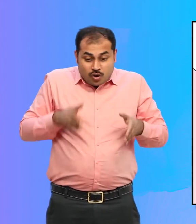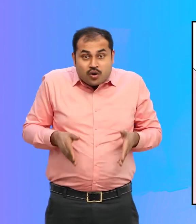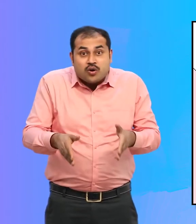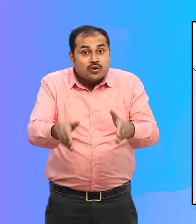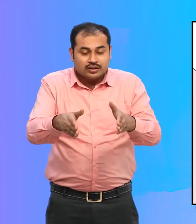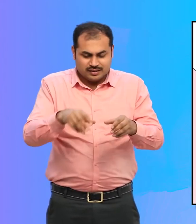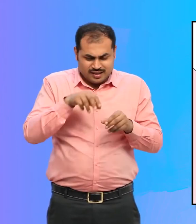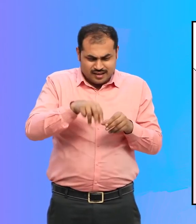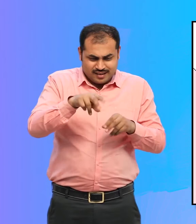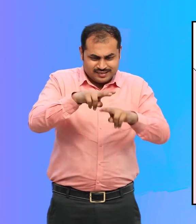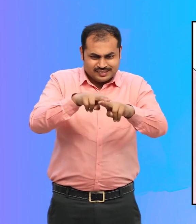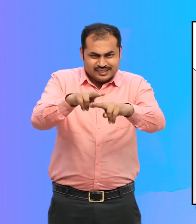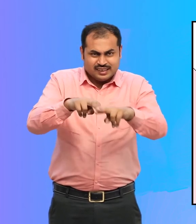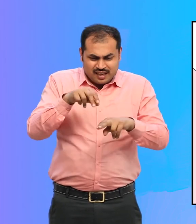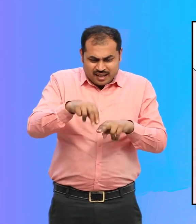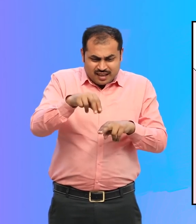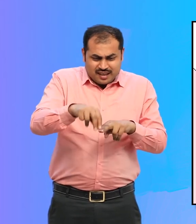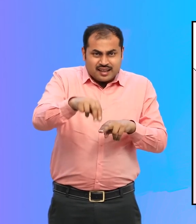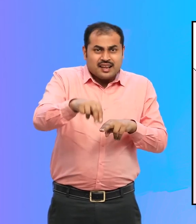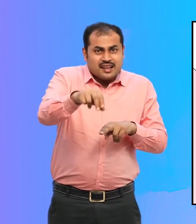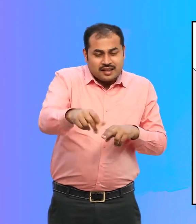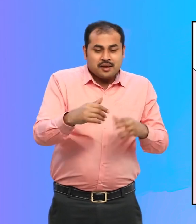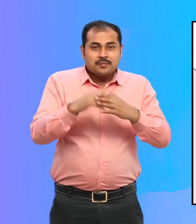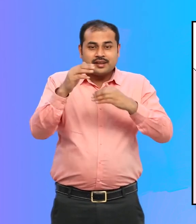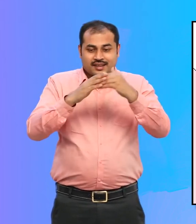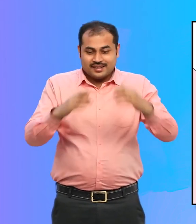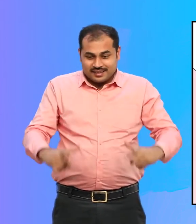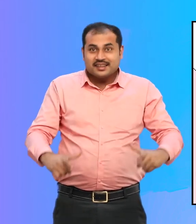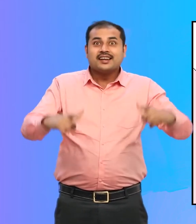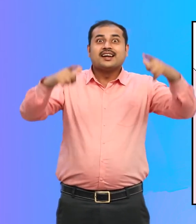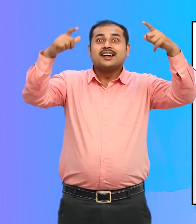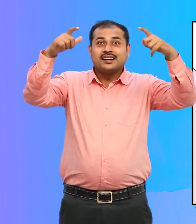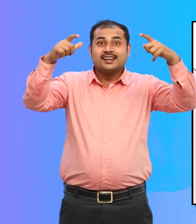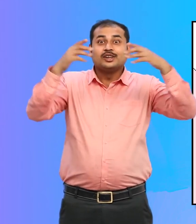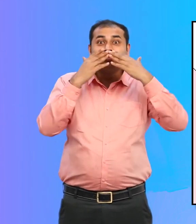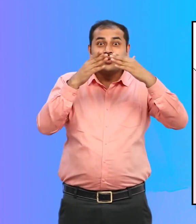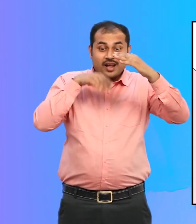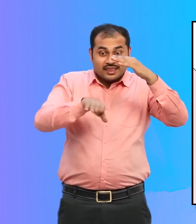ए टैक्सटाइल पथ बनाकर तुम्हारे स्कूल को सुगम बनाया गया है